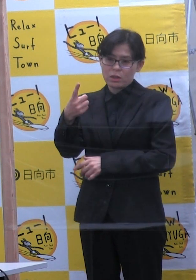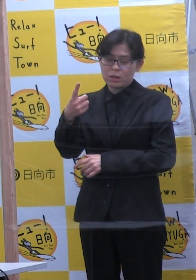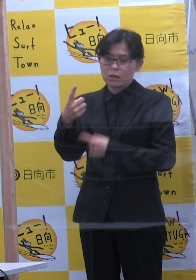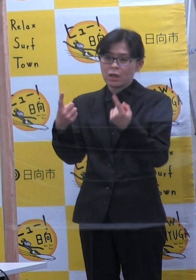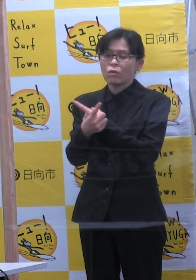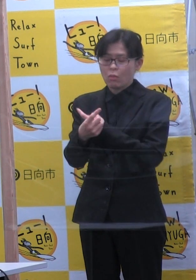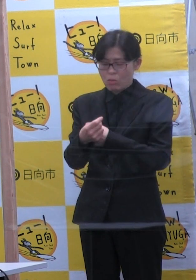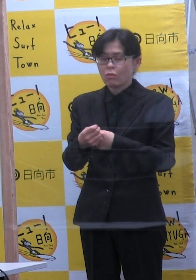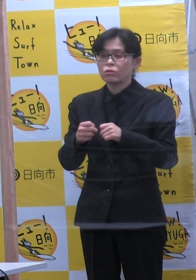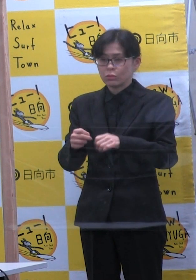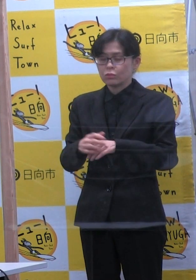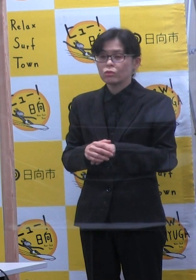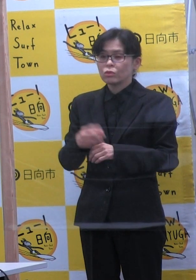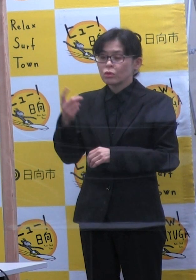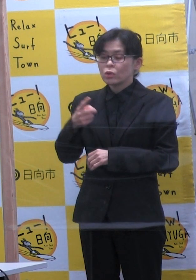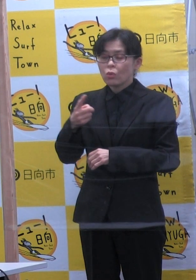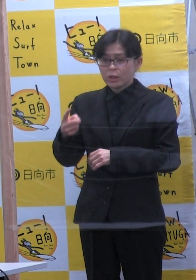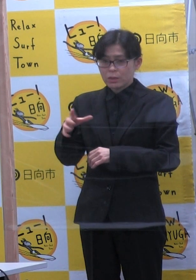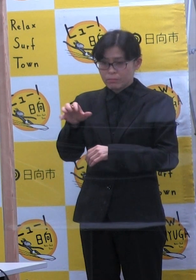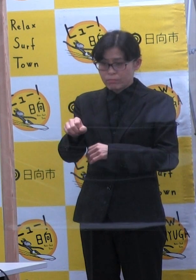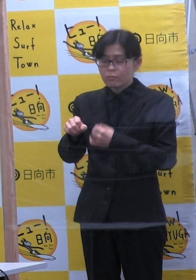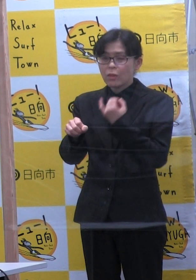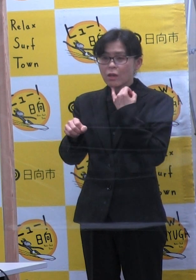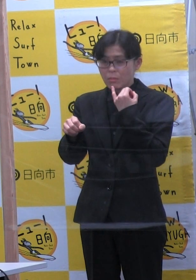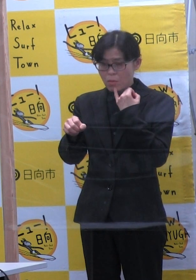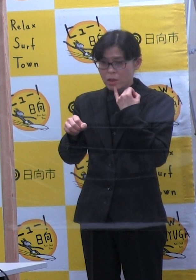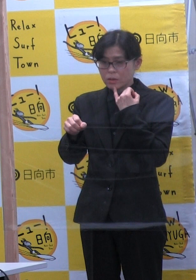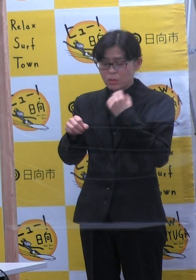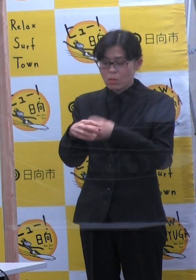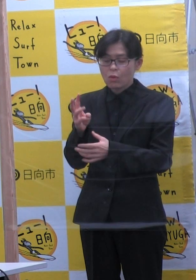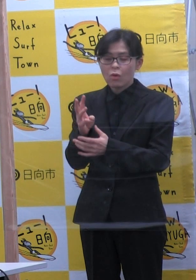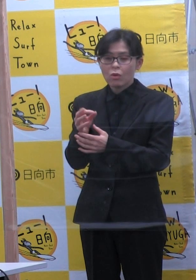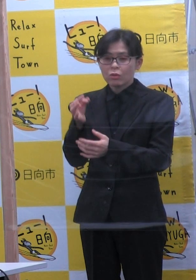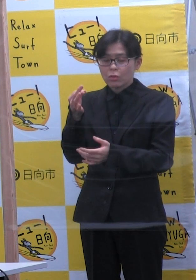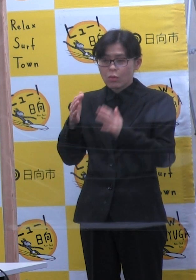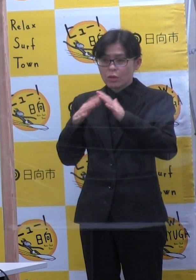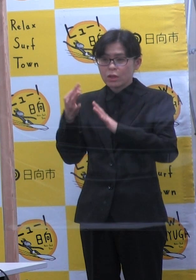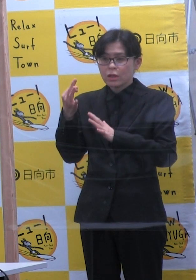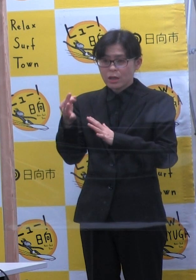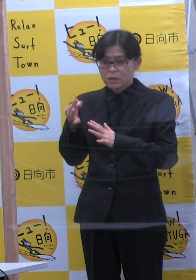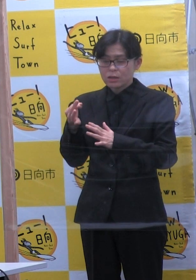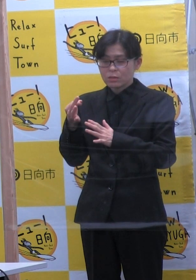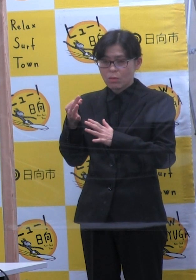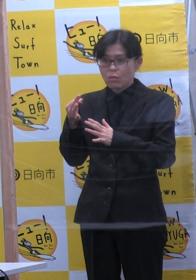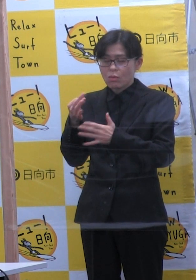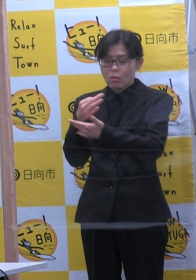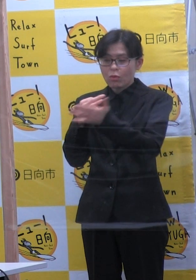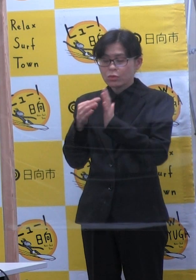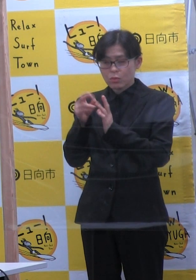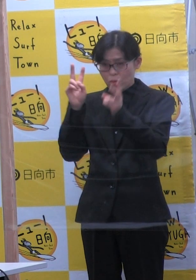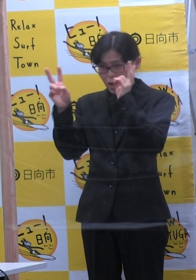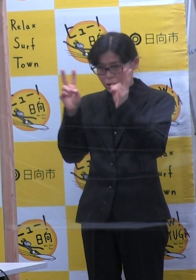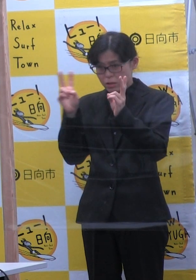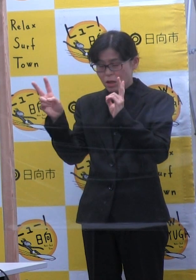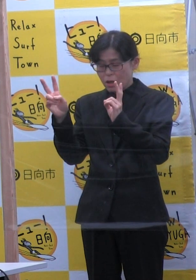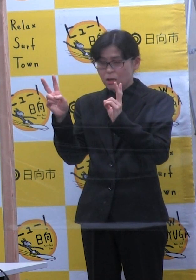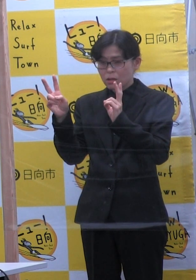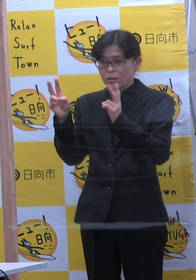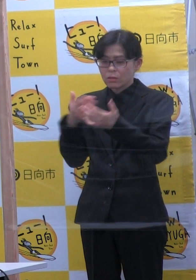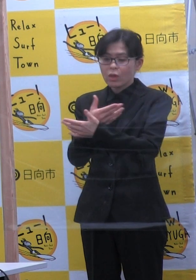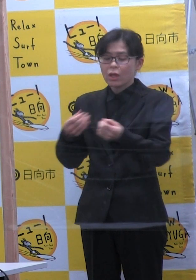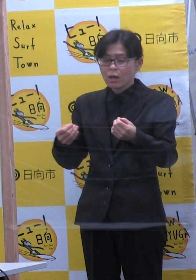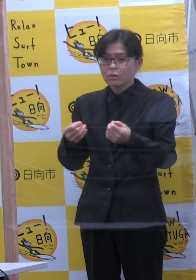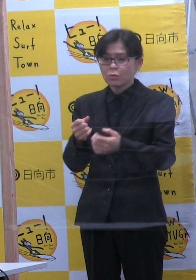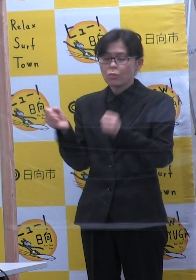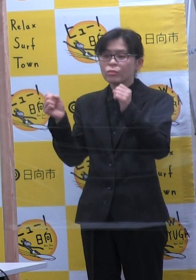し、家賃債務保証業者等による保証も認めることについて所要の改正を